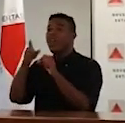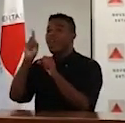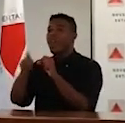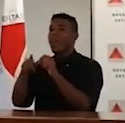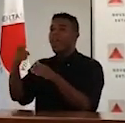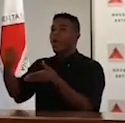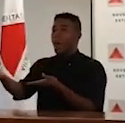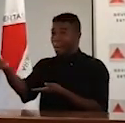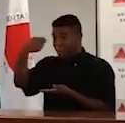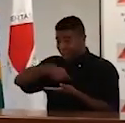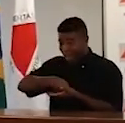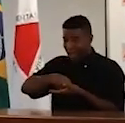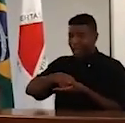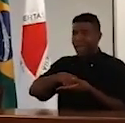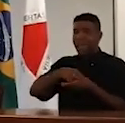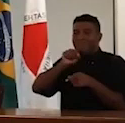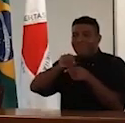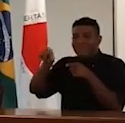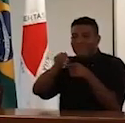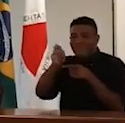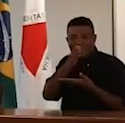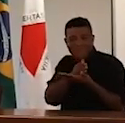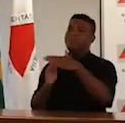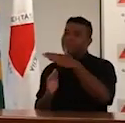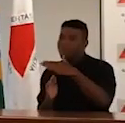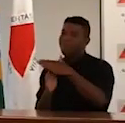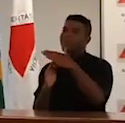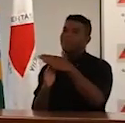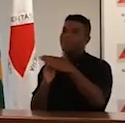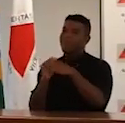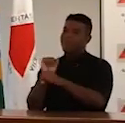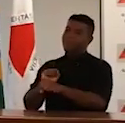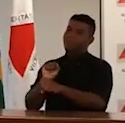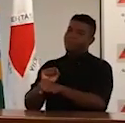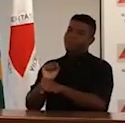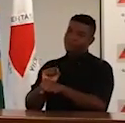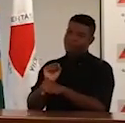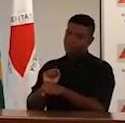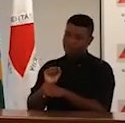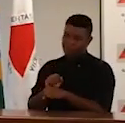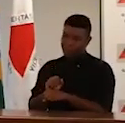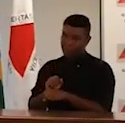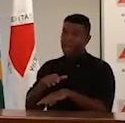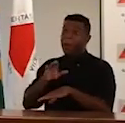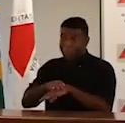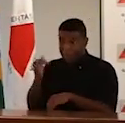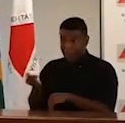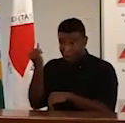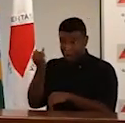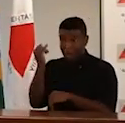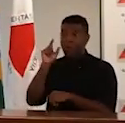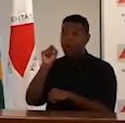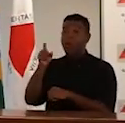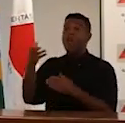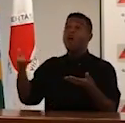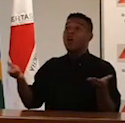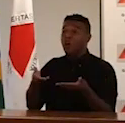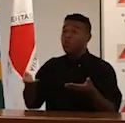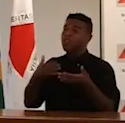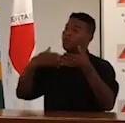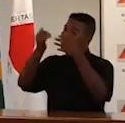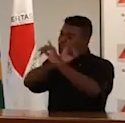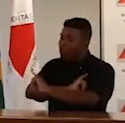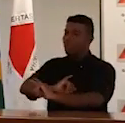do pagamento de parcelas por até 90 dias. Mais importante, hoje estamos lançando uma